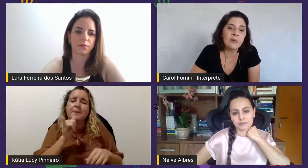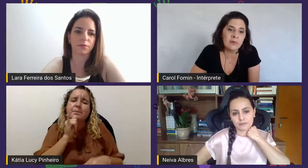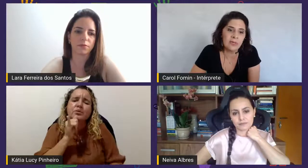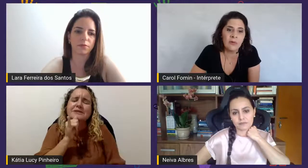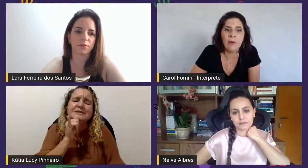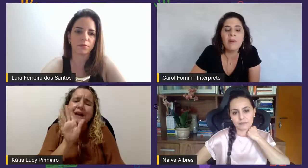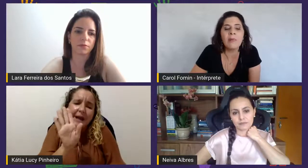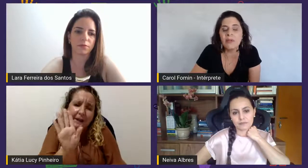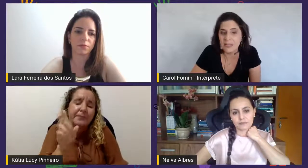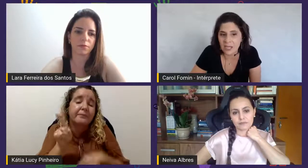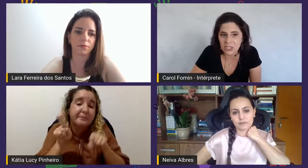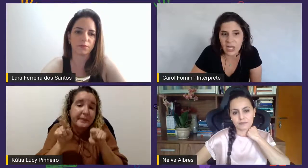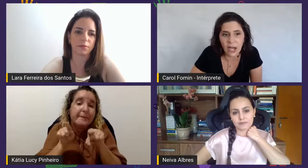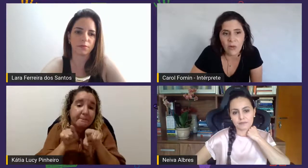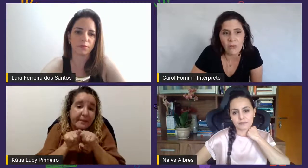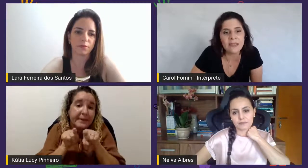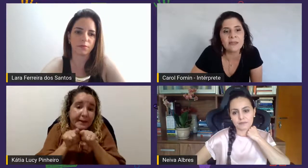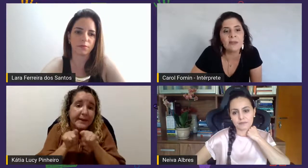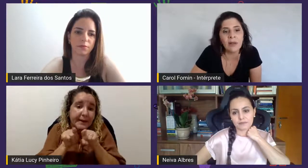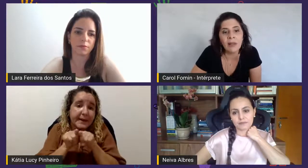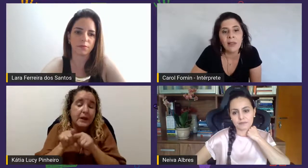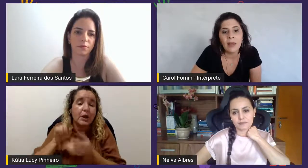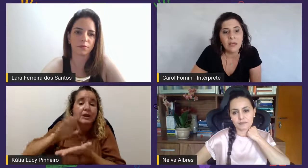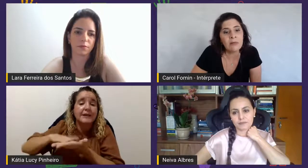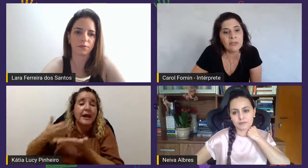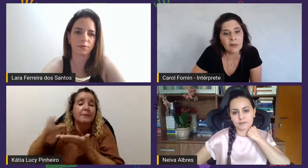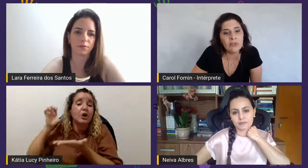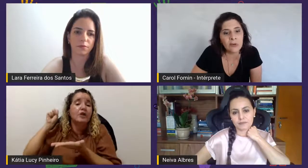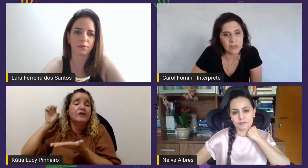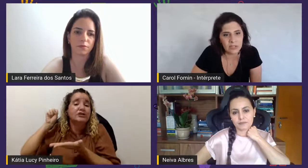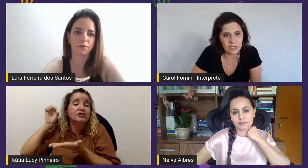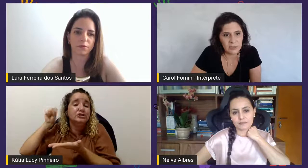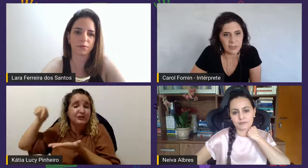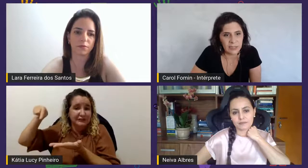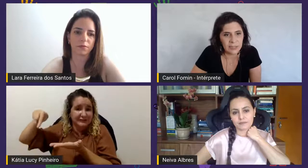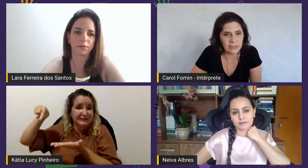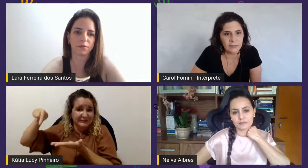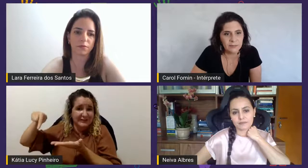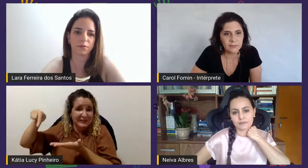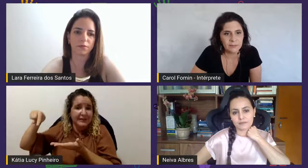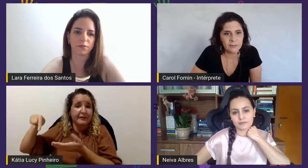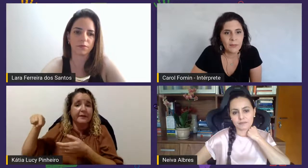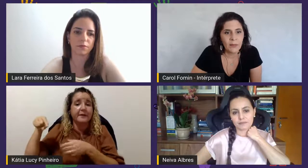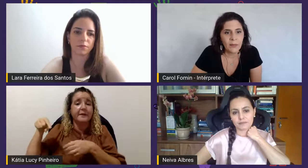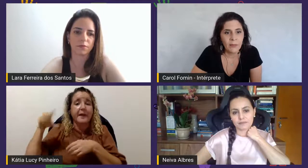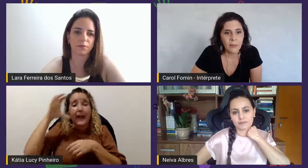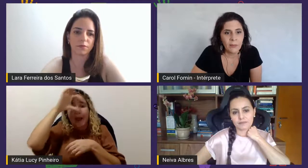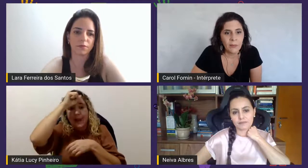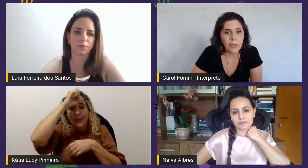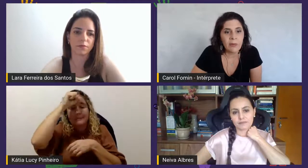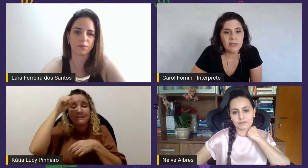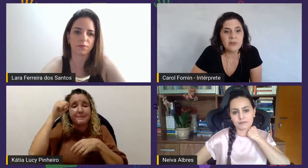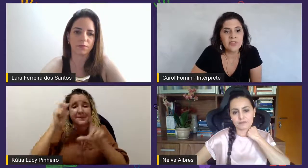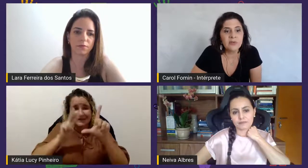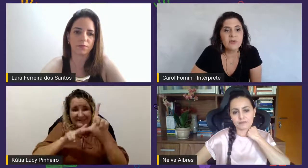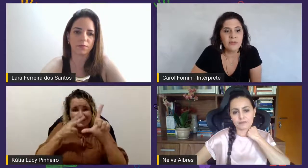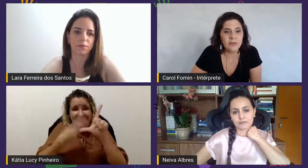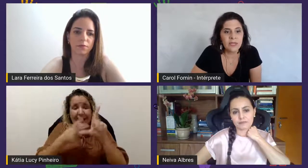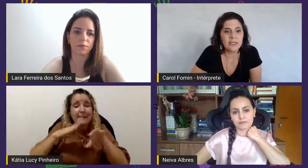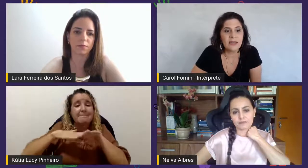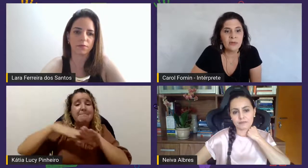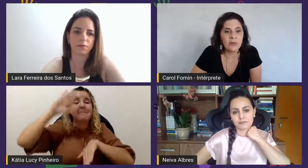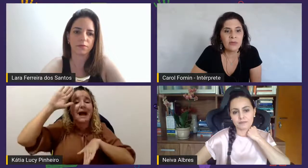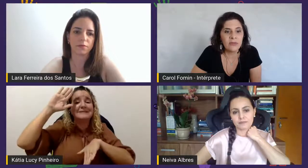dessa inclusão. Não é uma mudança radical, mas uma inclusão de outras disciplinas. Porque quando estamos falando